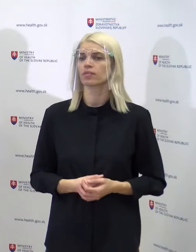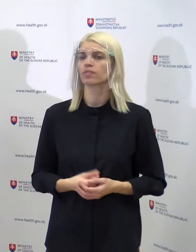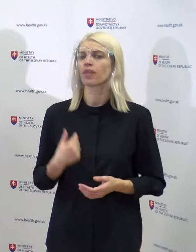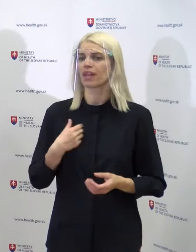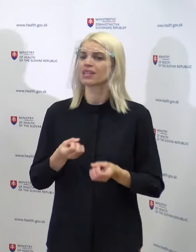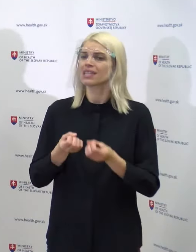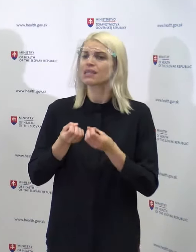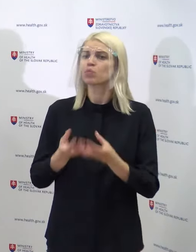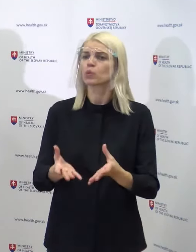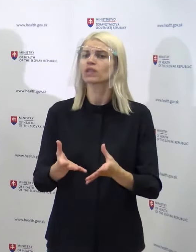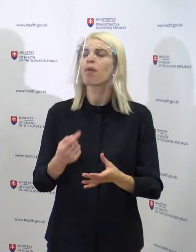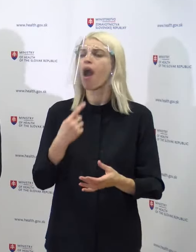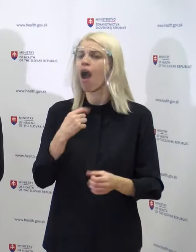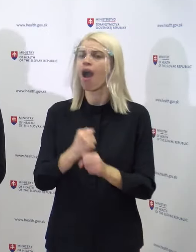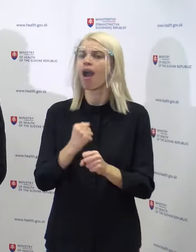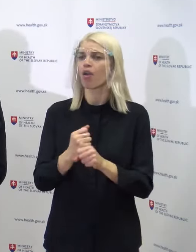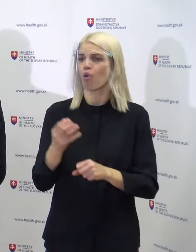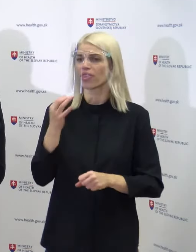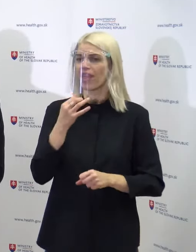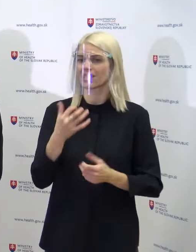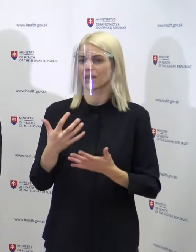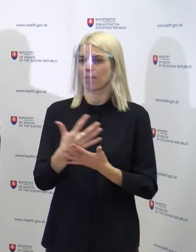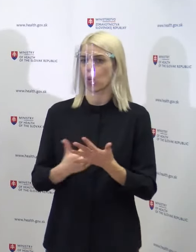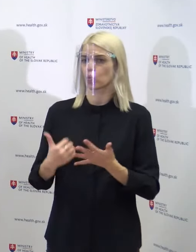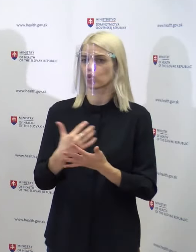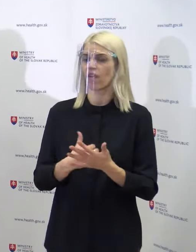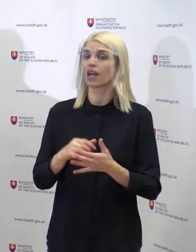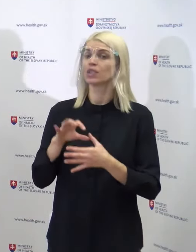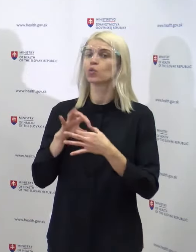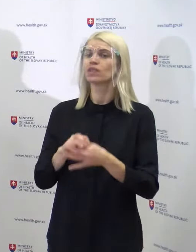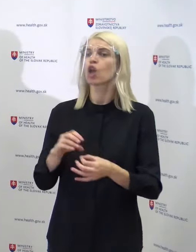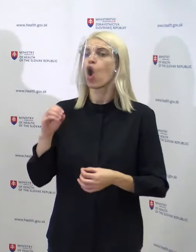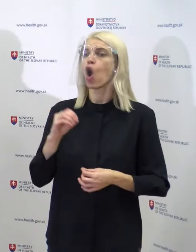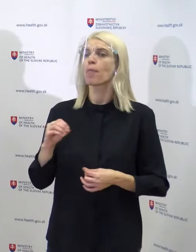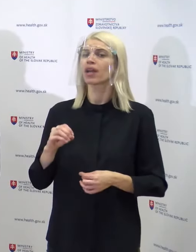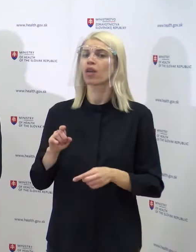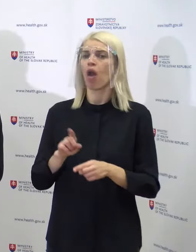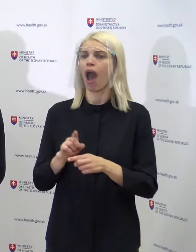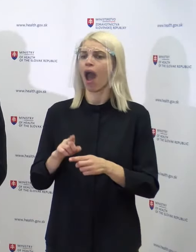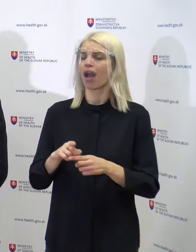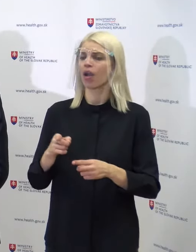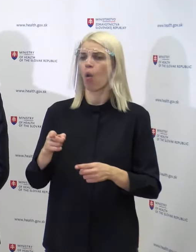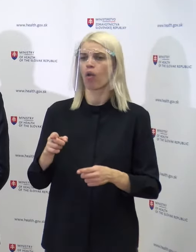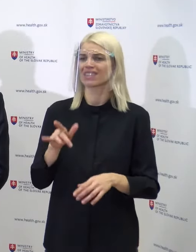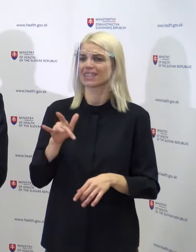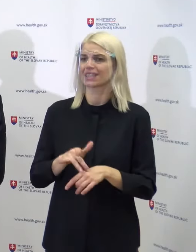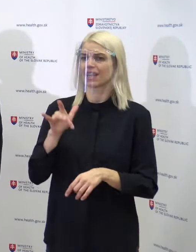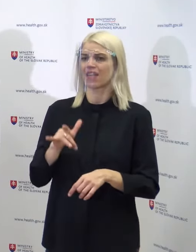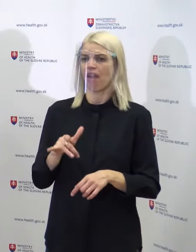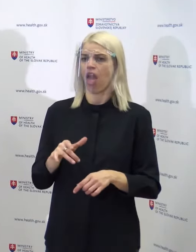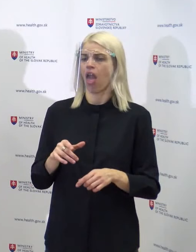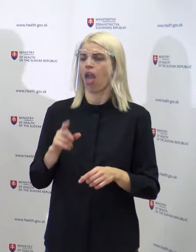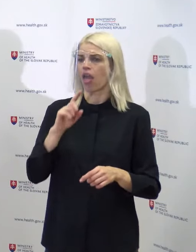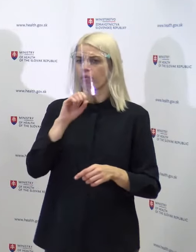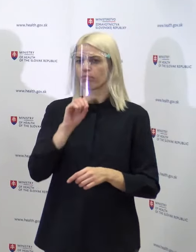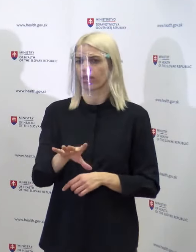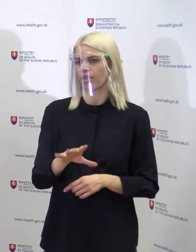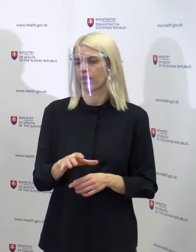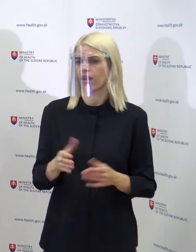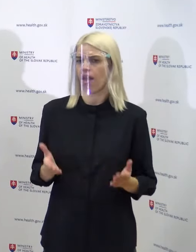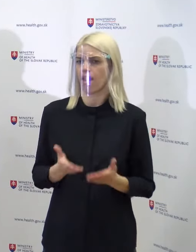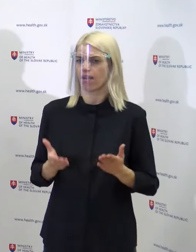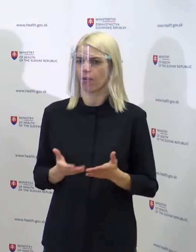používania testov, ktoré teda sú na, ale mali by byť na Omikron citlivejšie ako tie, ktoré sa používajú súčasne. Tam je to